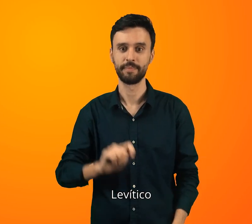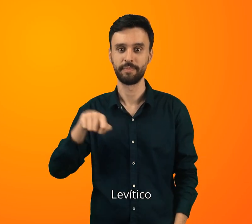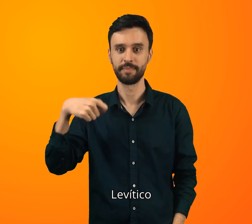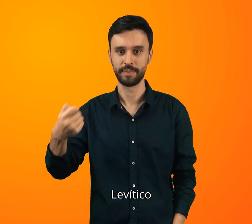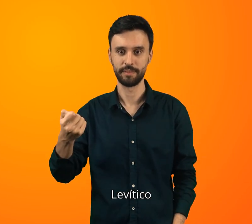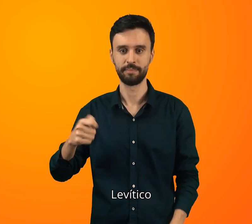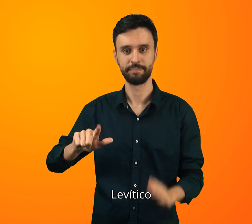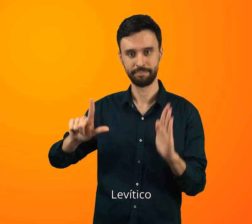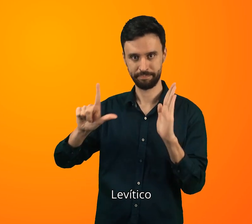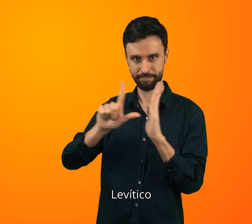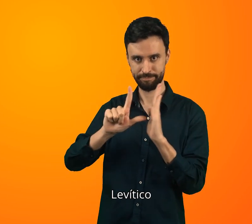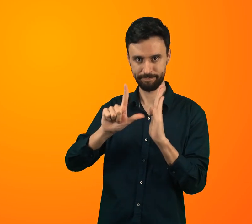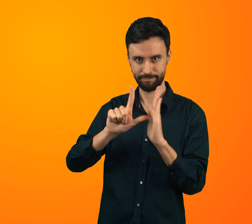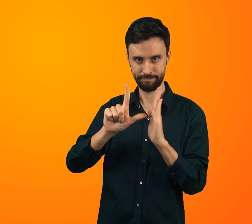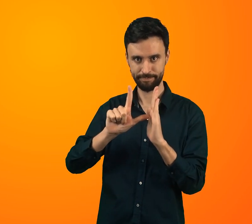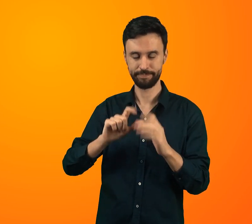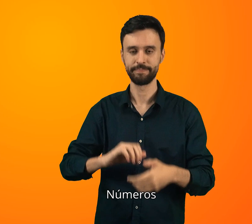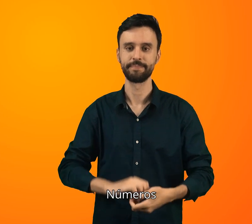Levítico.